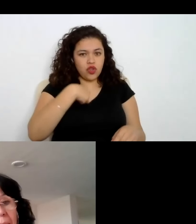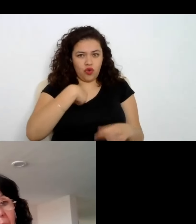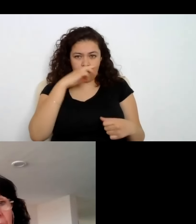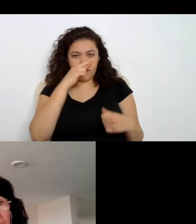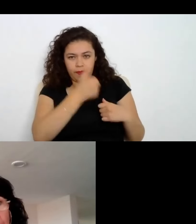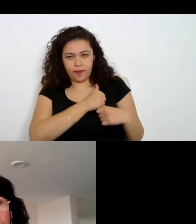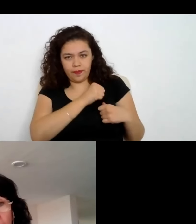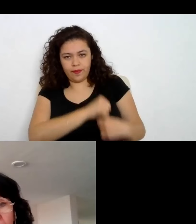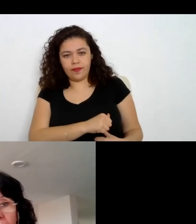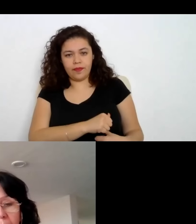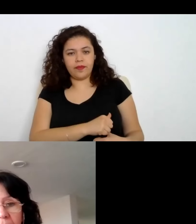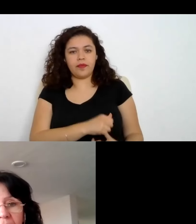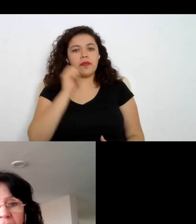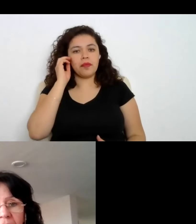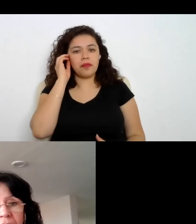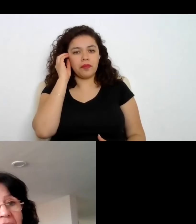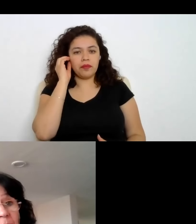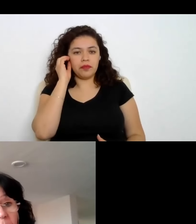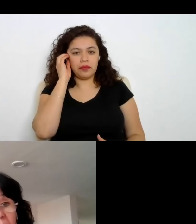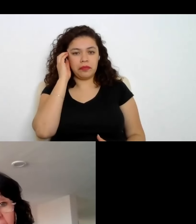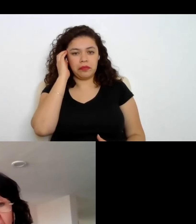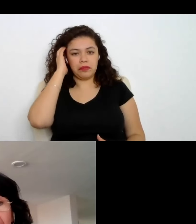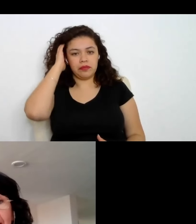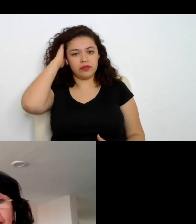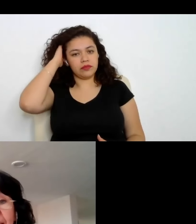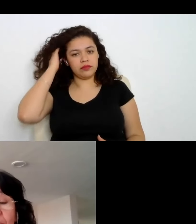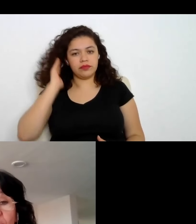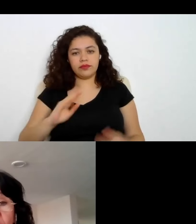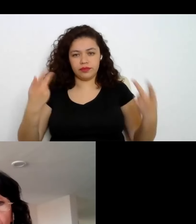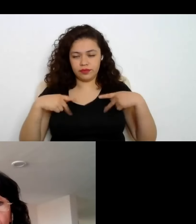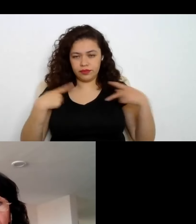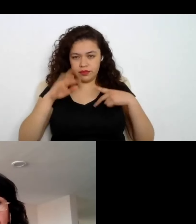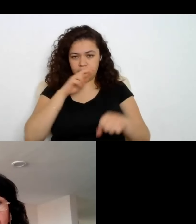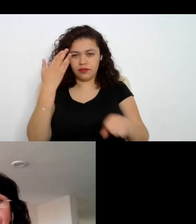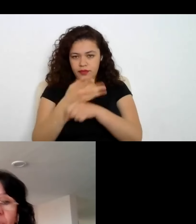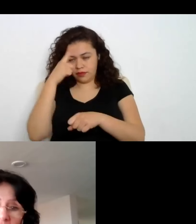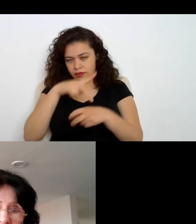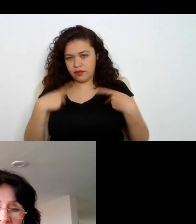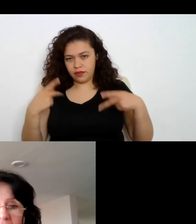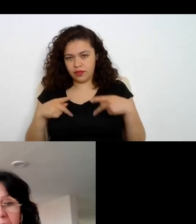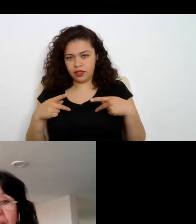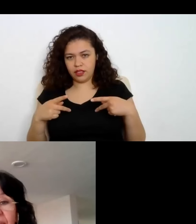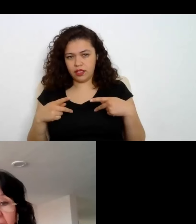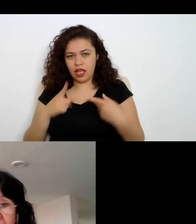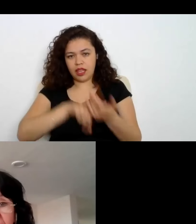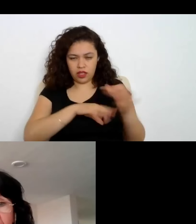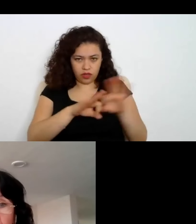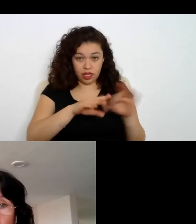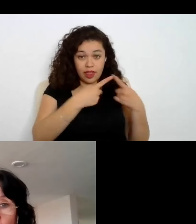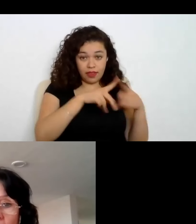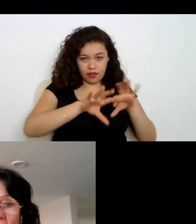Pero puede haber, por ejemplo, la responsable de los datos personales del personal. Es